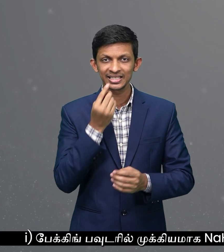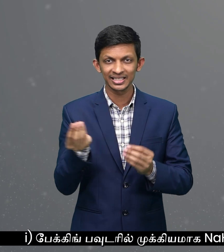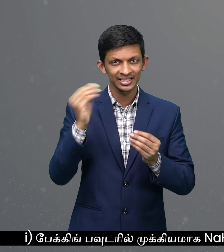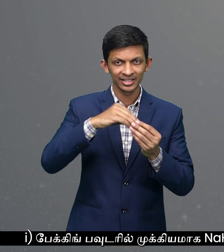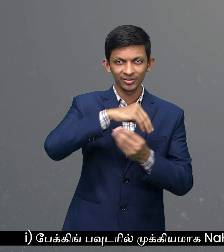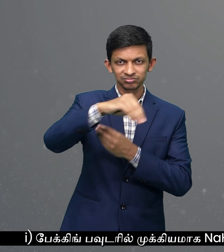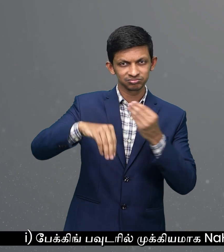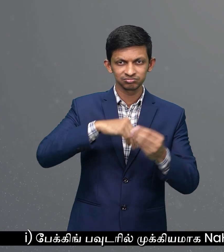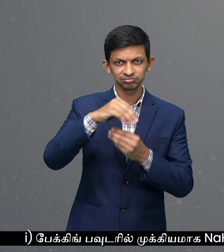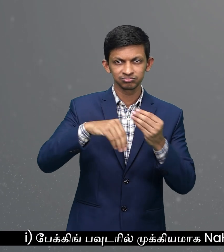பேக்கிங் பவுடரில் முக்கியமாக